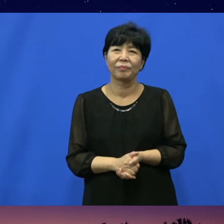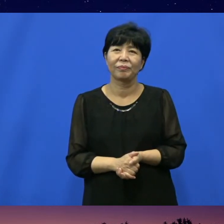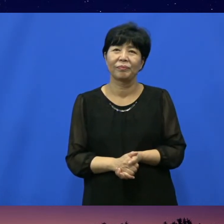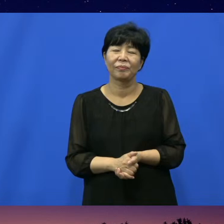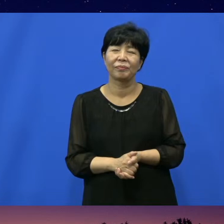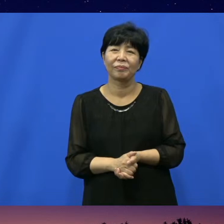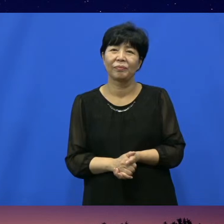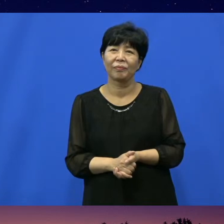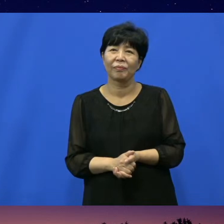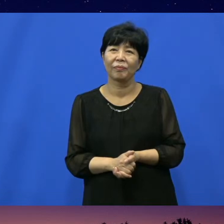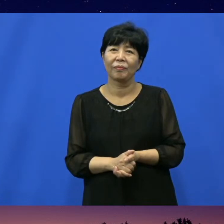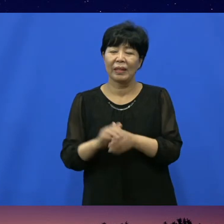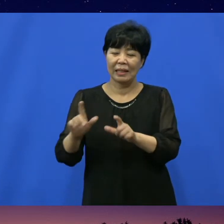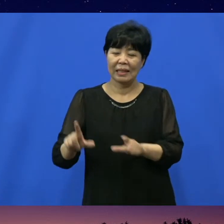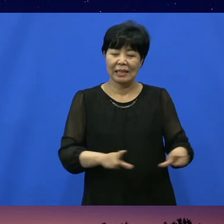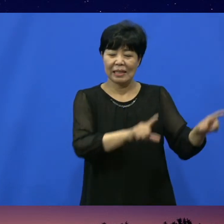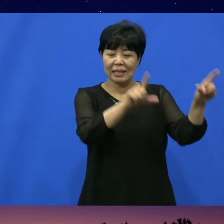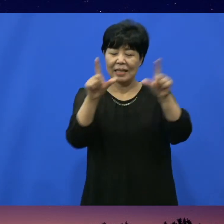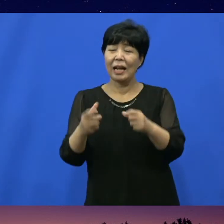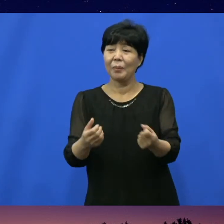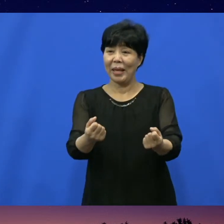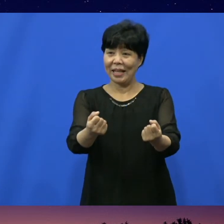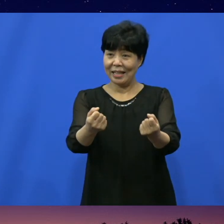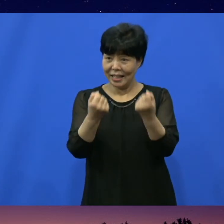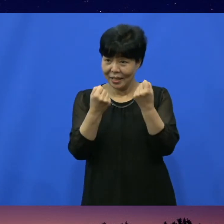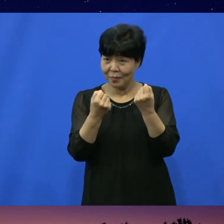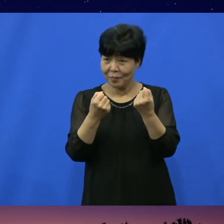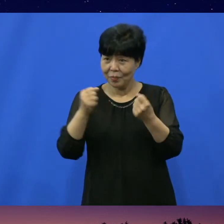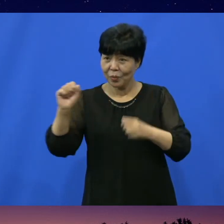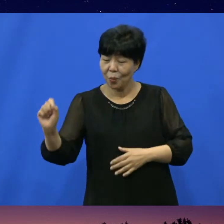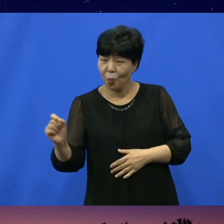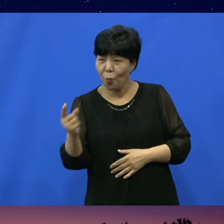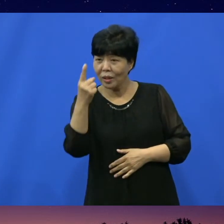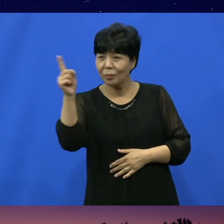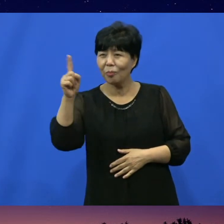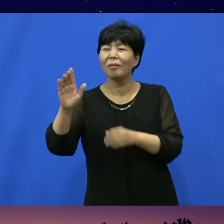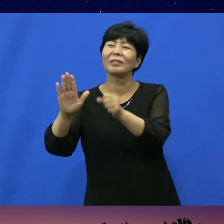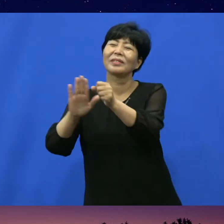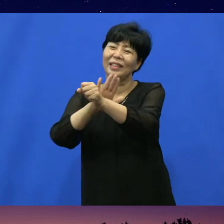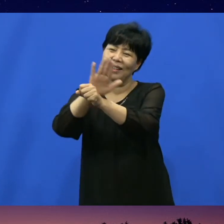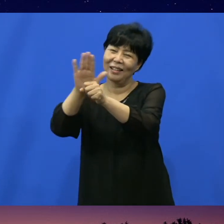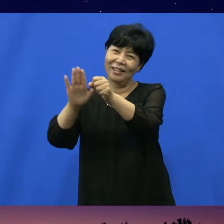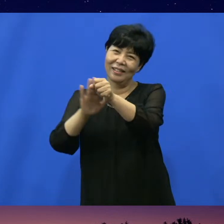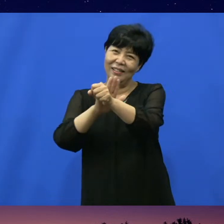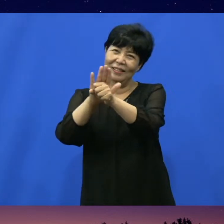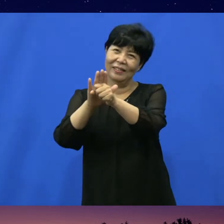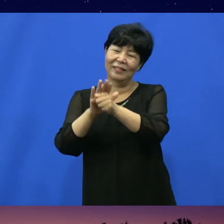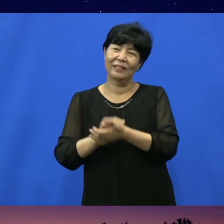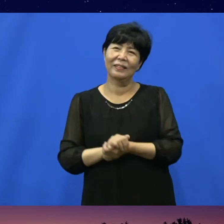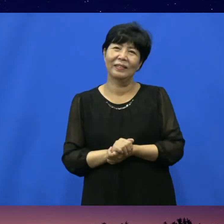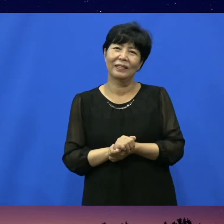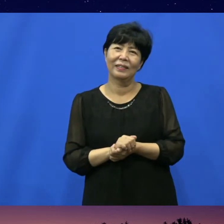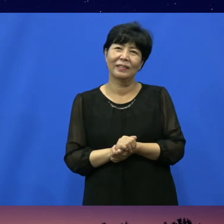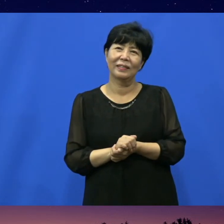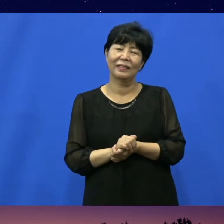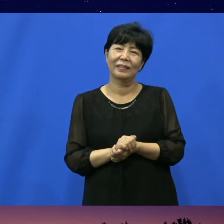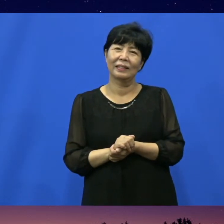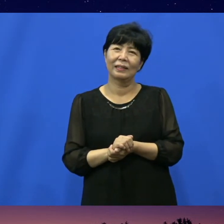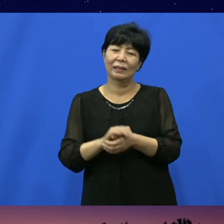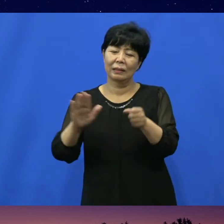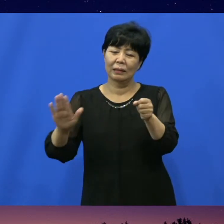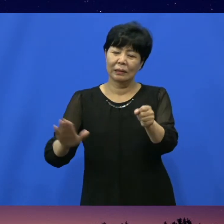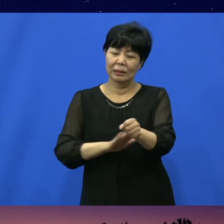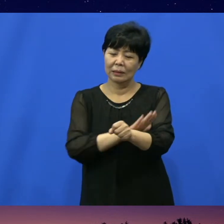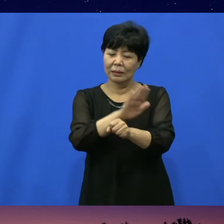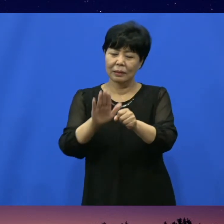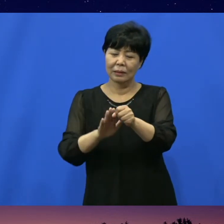우리의 모든 삶의 에너지는 사랑으로부터 나옵니다. 우리 안에는 사랑의 에너지, 사랑이 없고 사랑이 없으니까 에너지도 없는